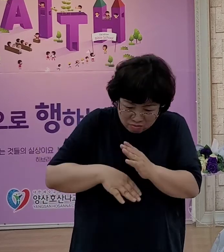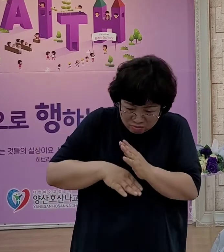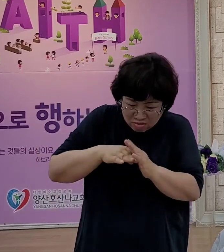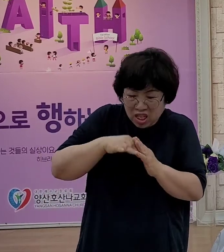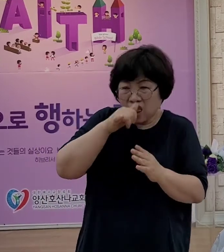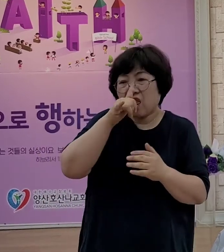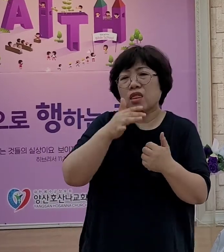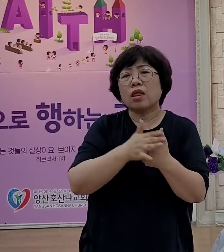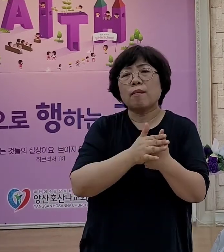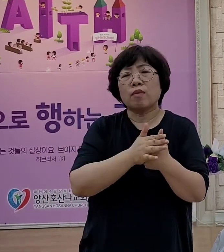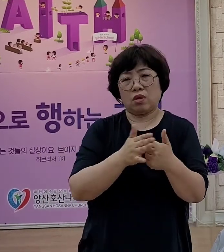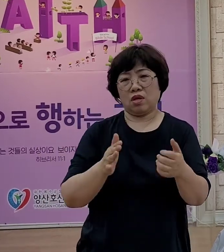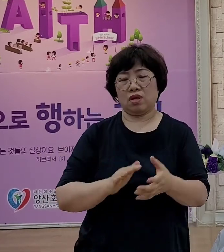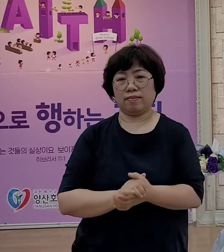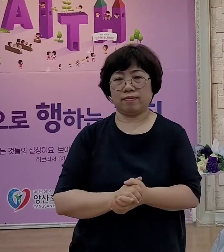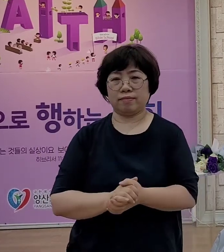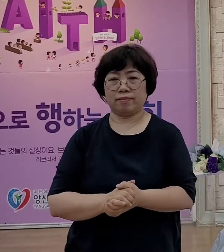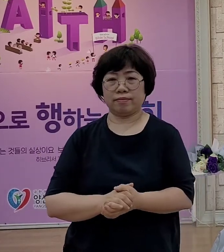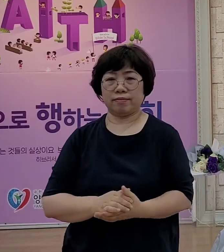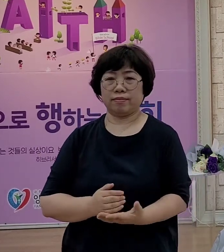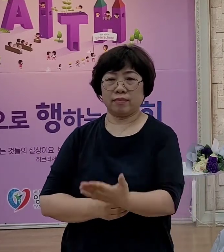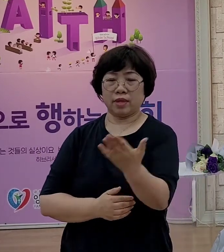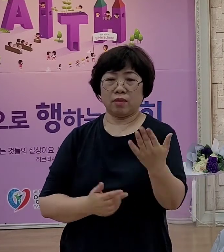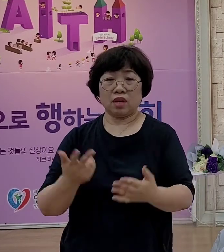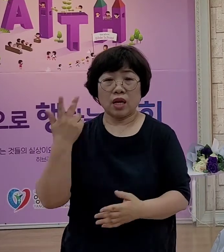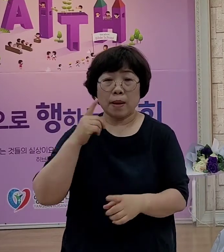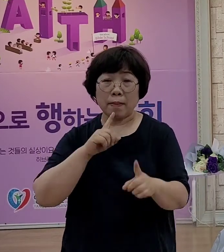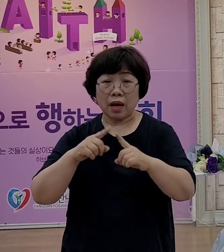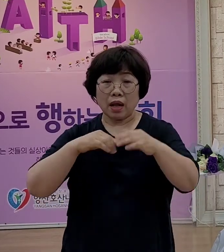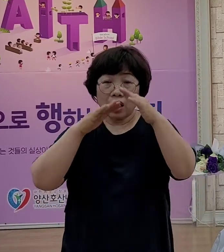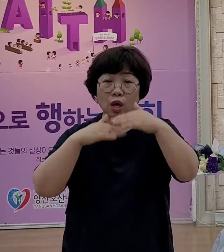더러움이 있기 때문이에요. 여러분 지난 시간에 말씀드렸잖아요.